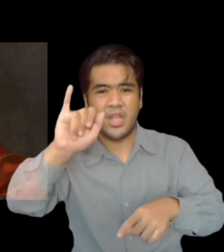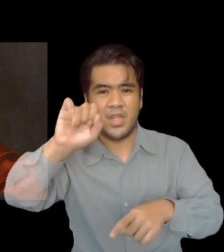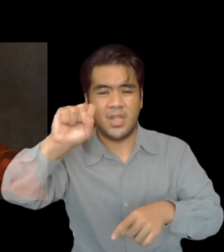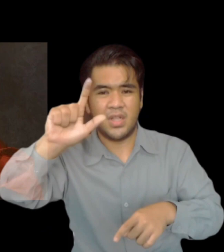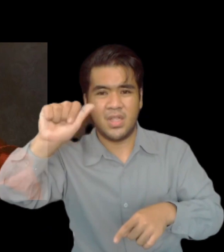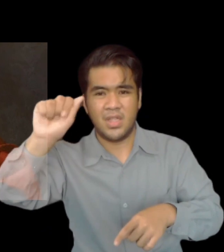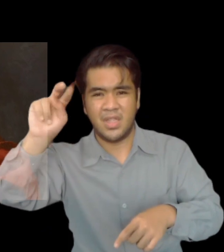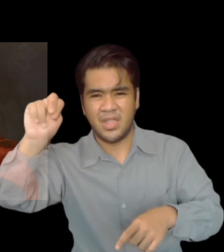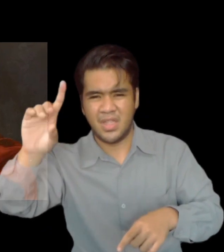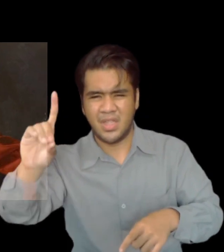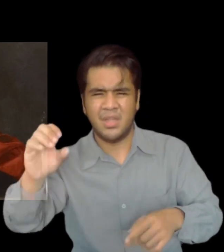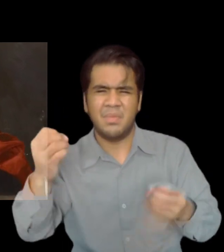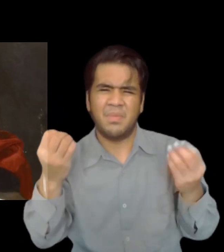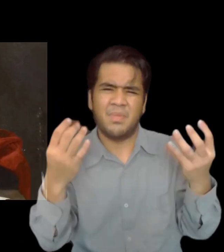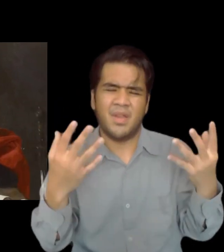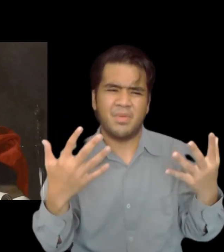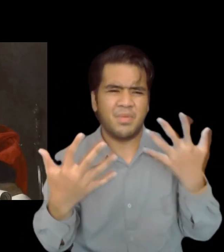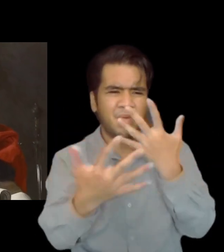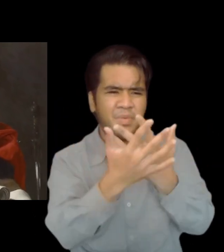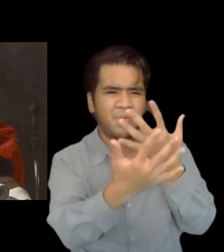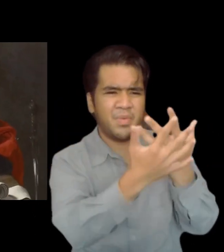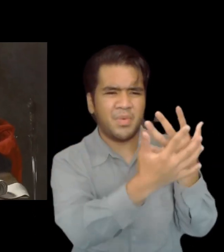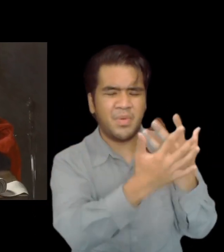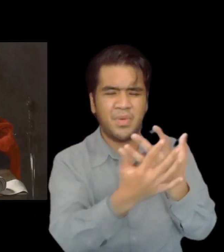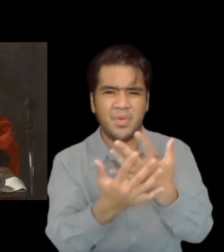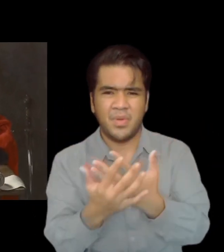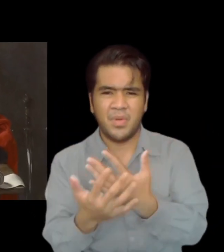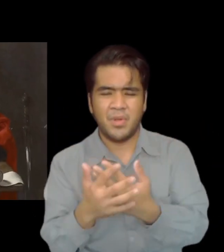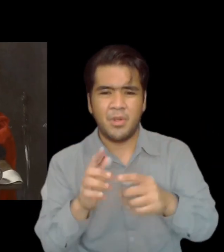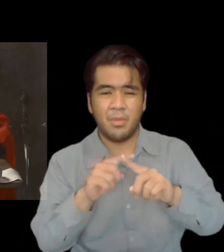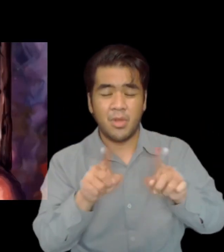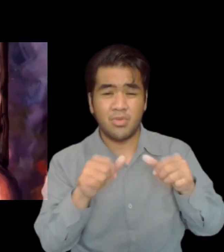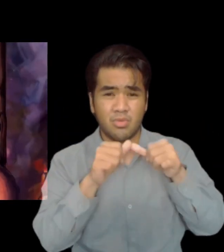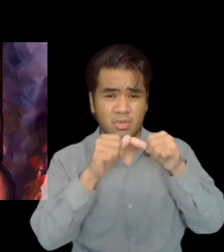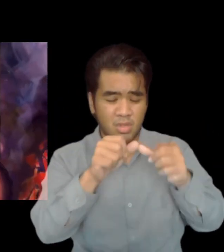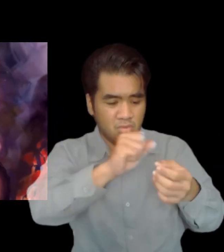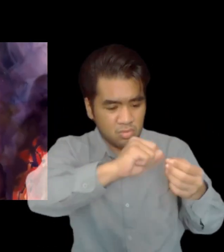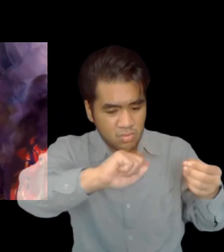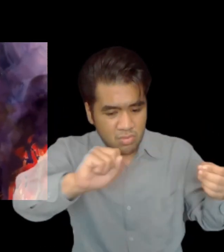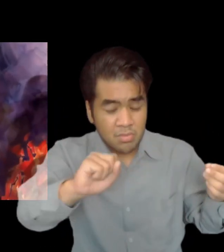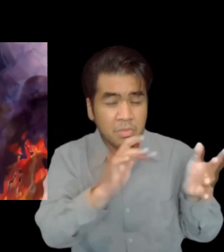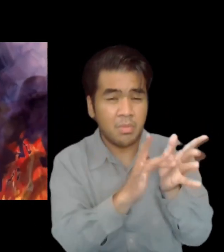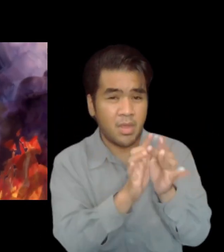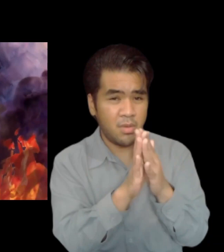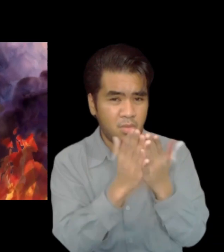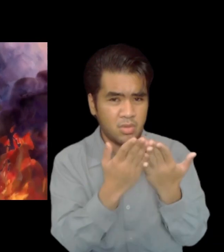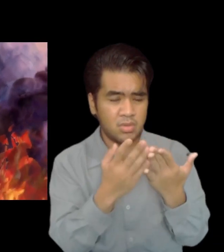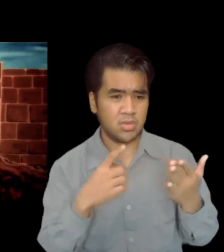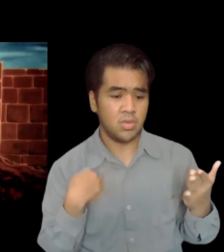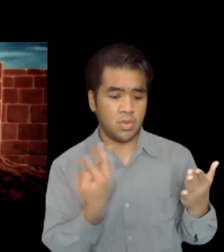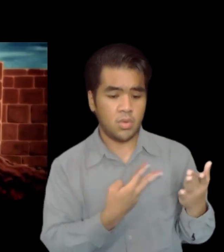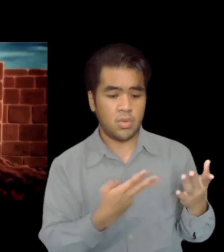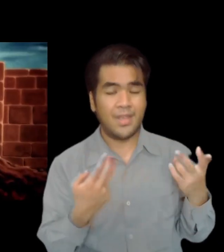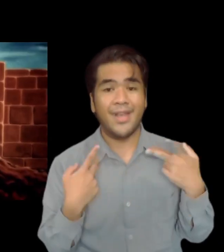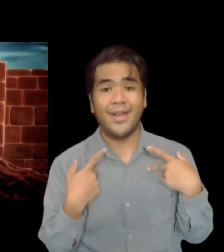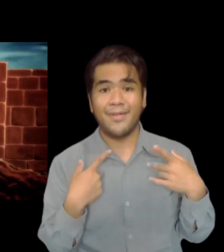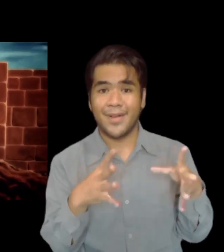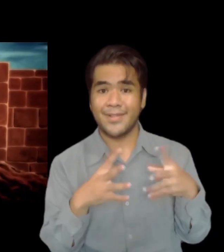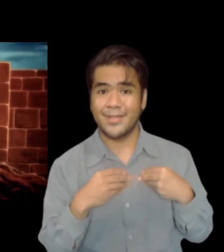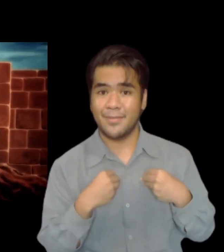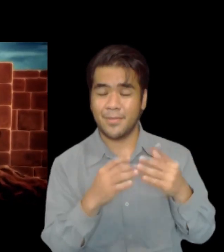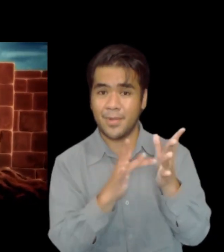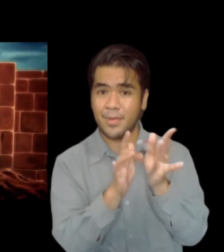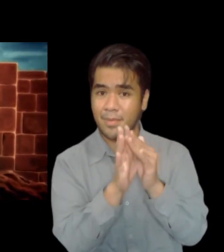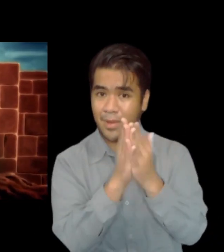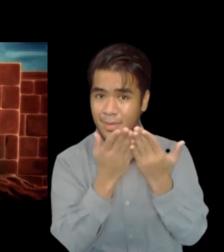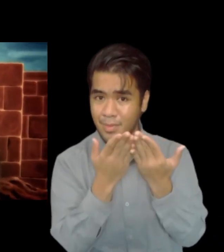Patmos at ni Pablo na ilang ulit na kulong ngunit nagpatuloy pa rin sa pagsulat. Silang lahat ay namatay bilang martir para lamang makarating